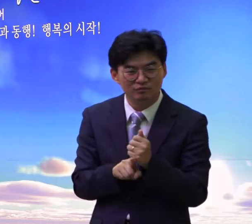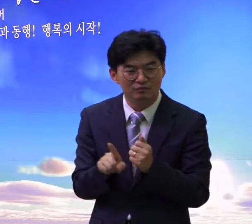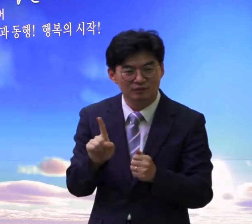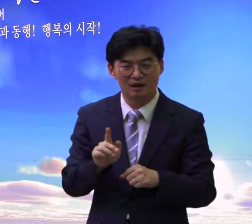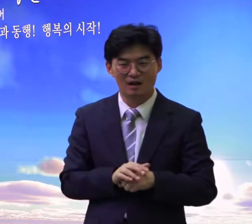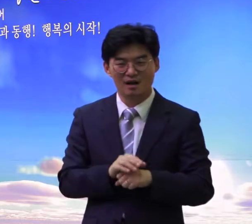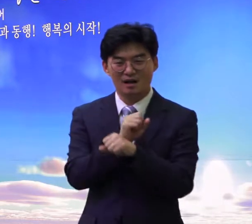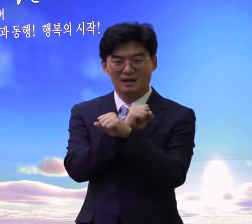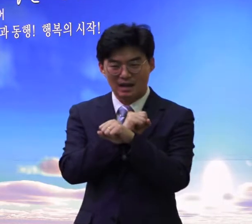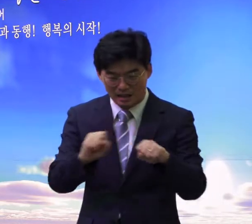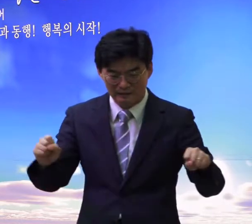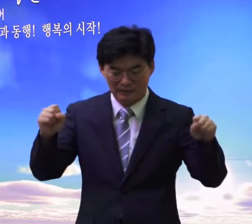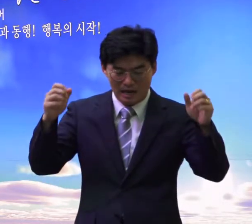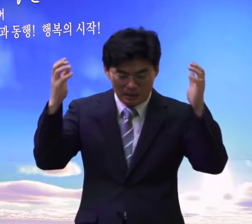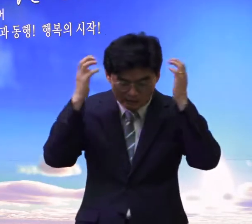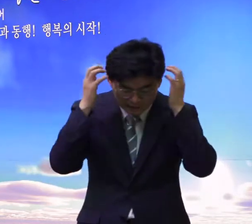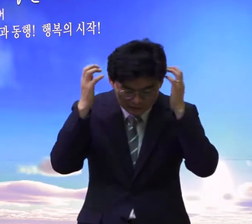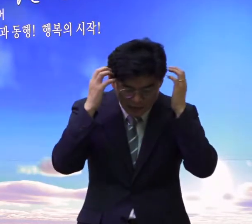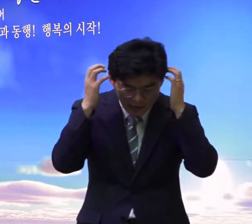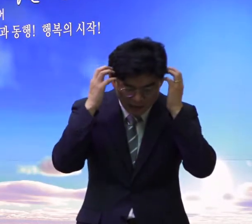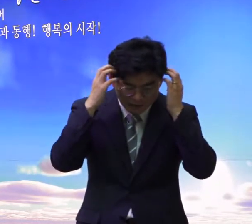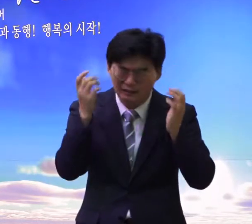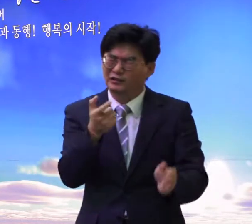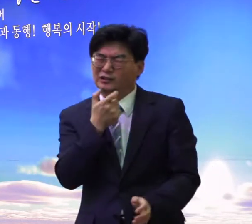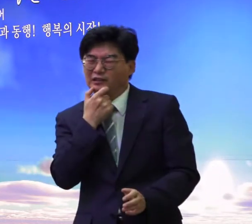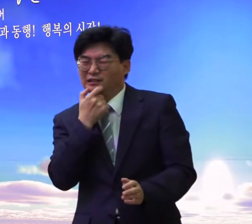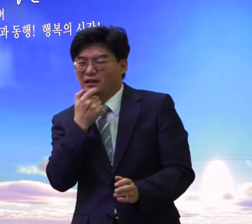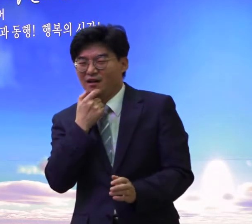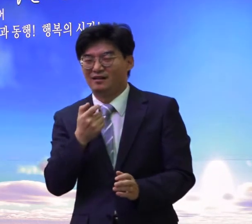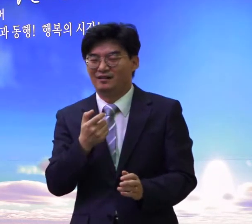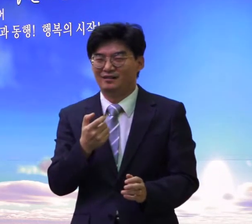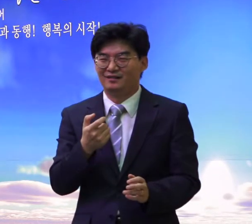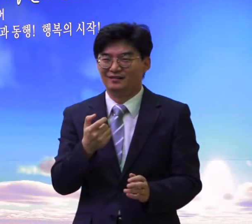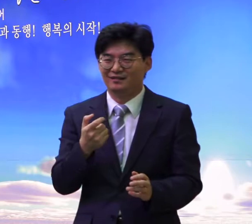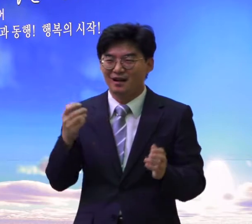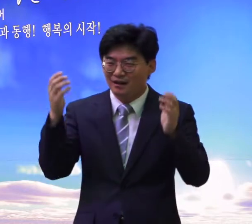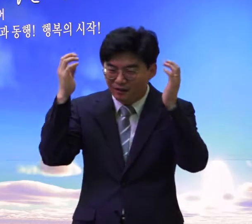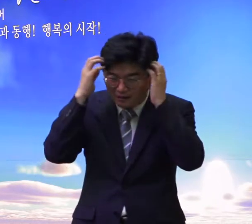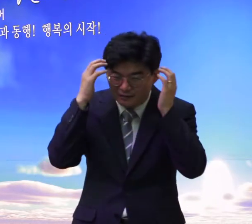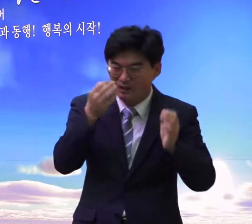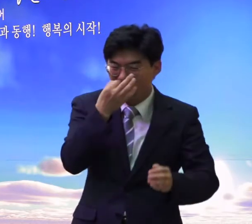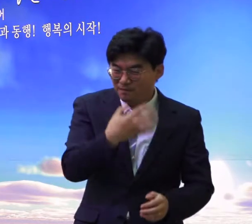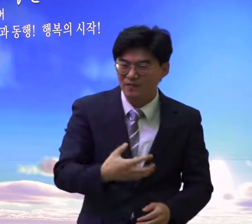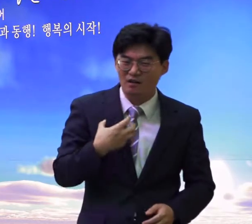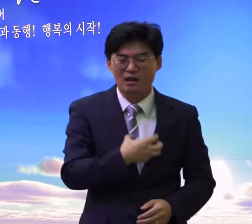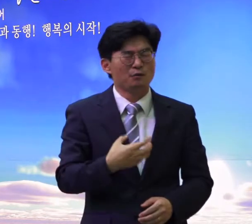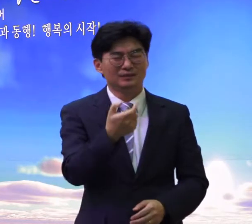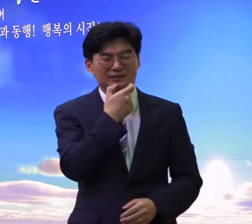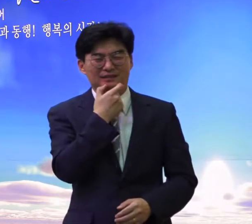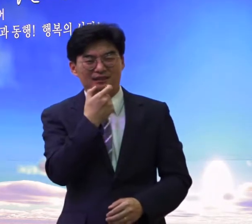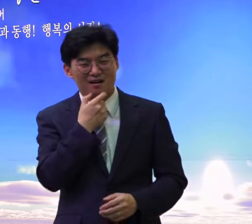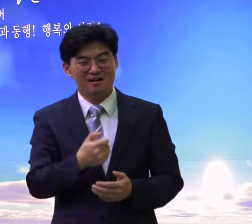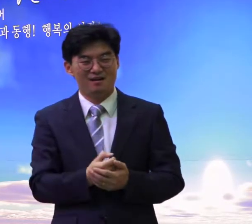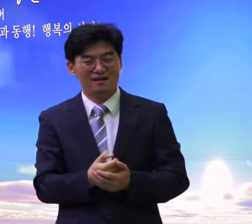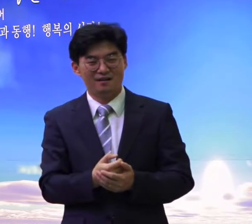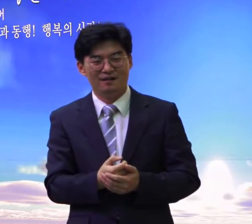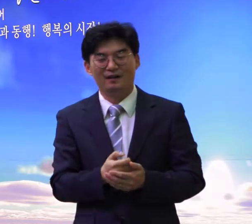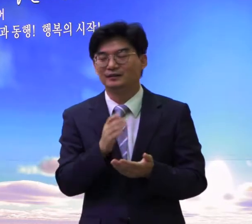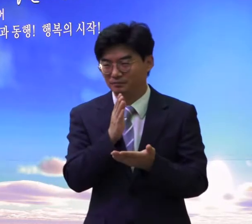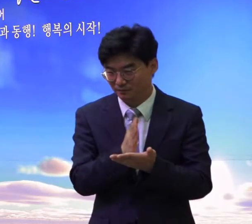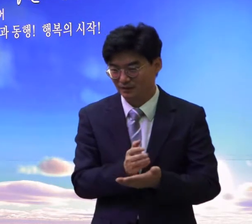싫어하고 광야의 훈련을 피하고 싶어하고 그 훈련을 통과하지 않고도 다윗 왕국의 그 화려한 것을 누리기